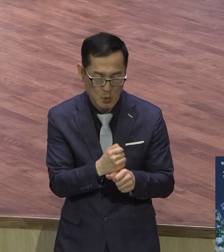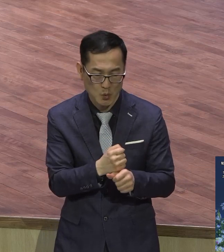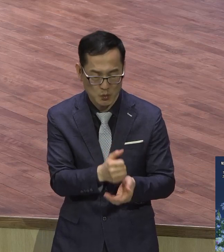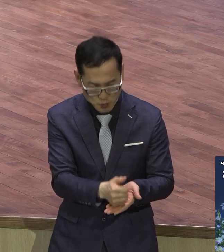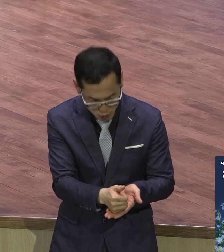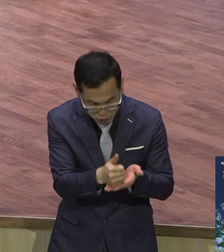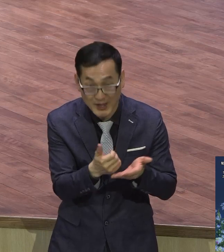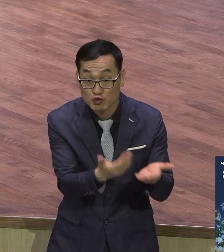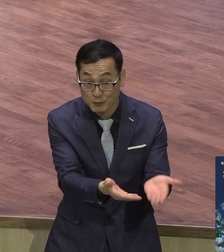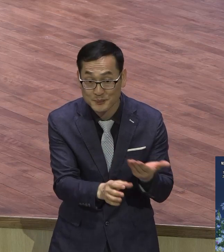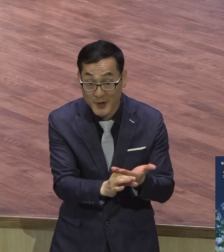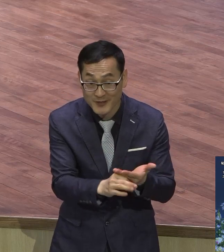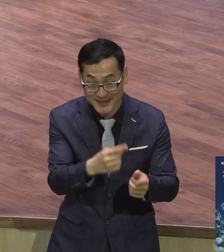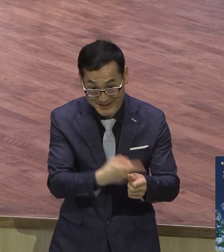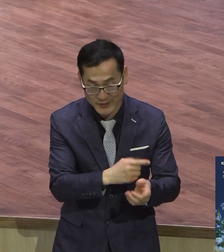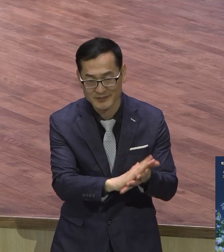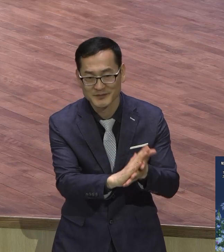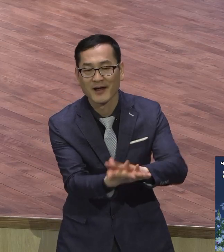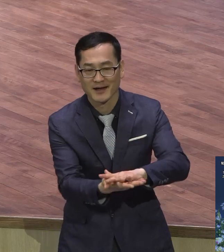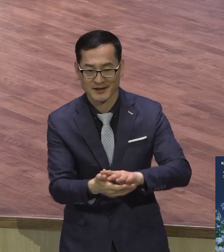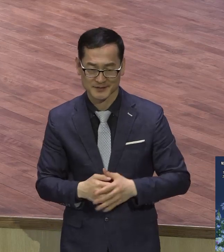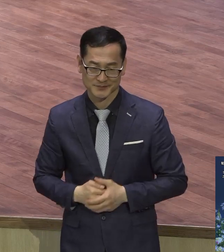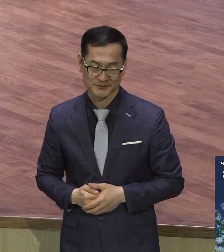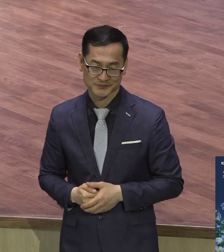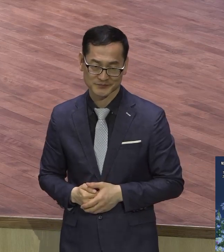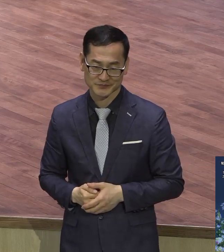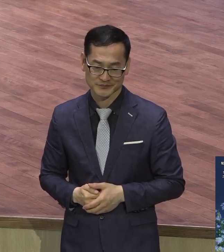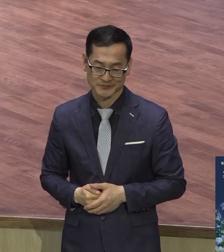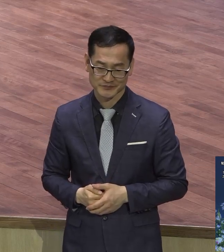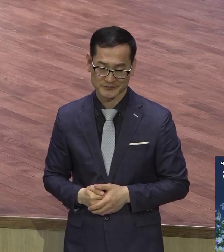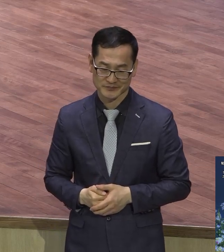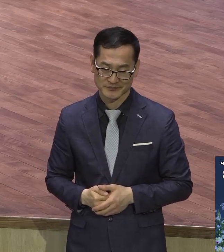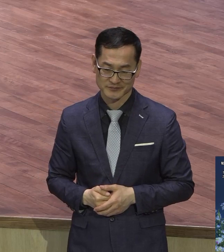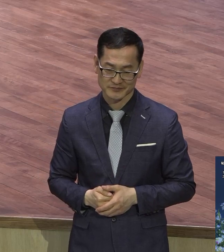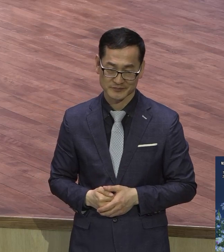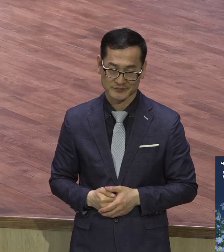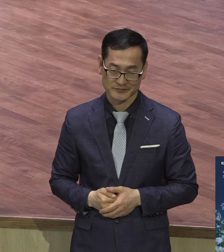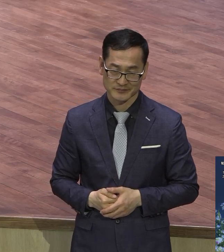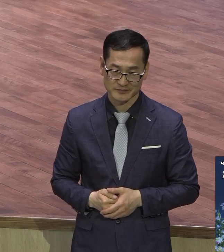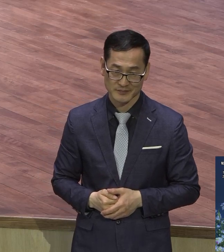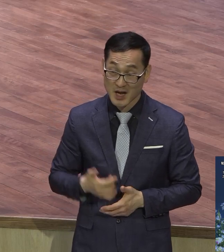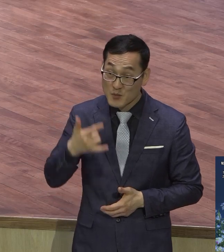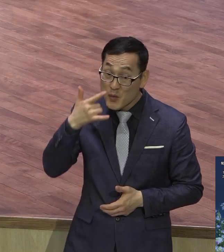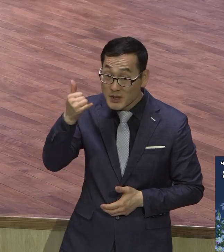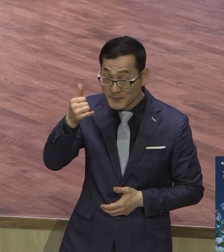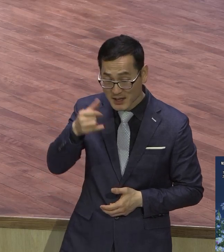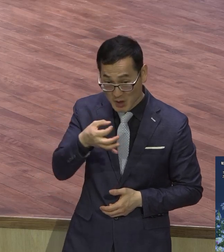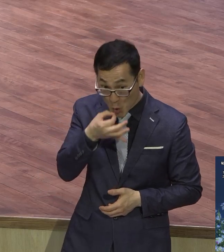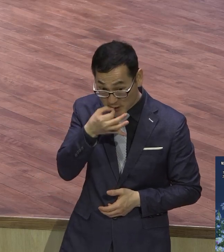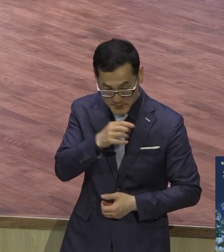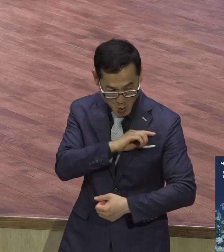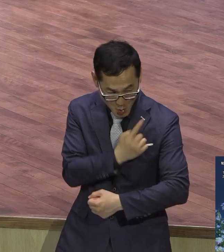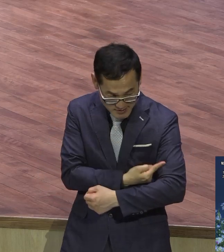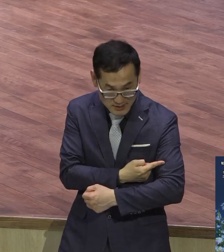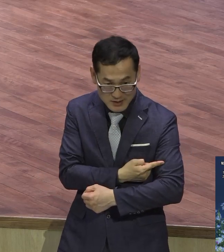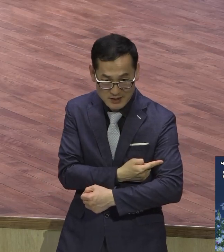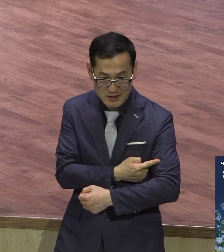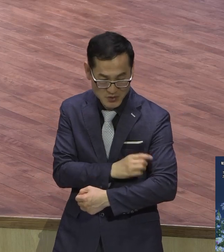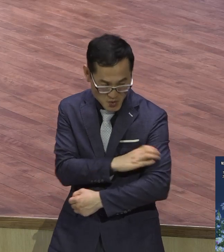아이가 바뀌게 돼. 사실 그것도 다 내려놓은 부모의 권위와 부모의 어떤